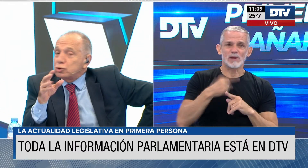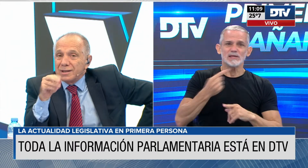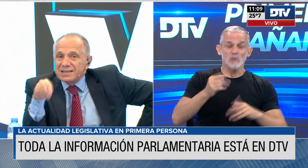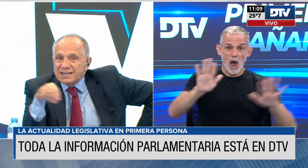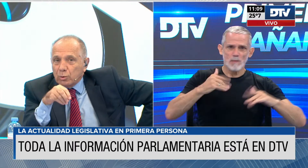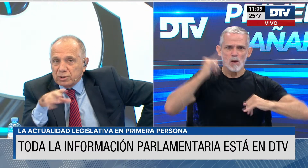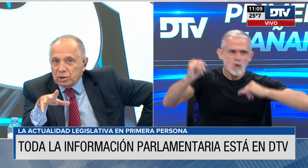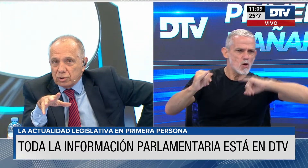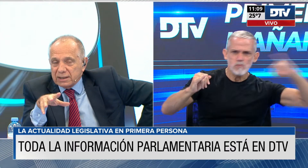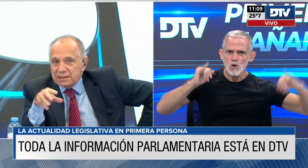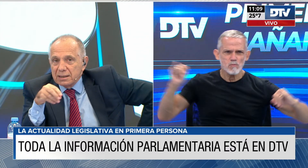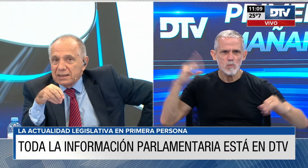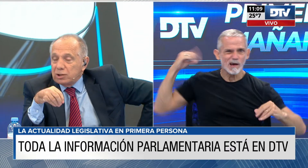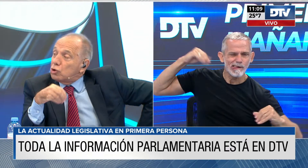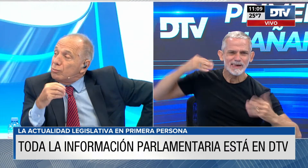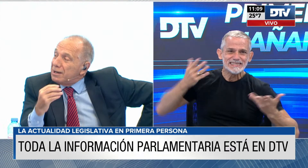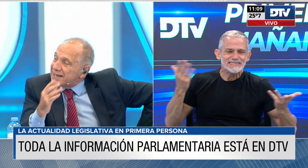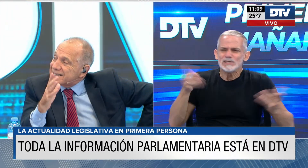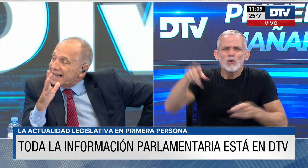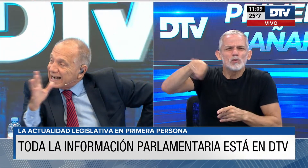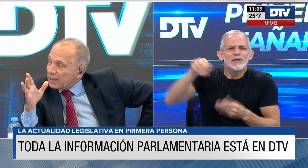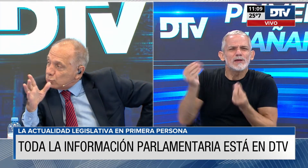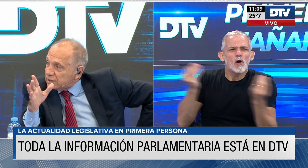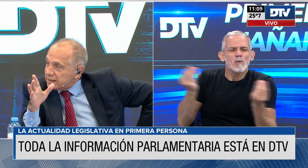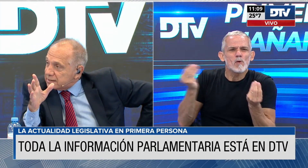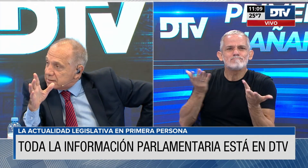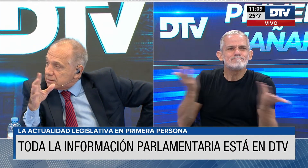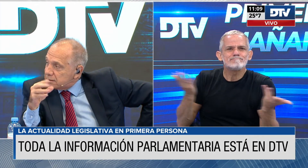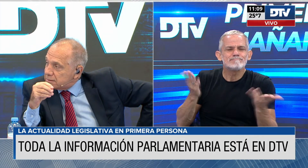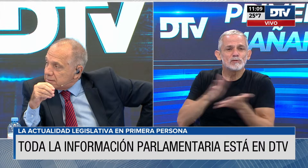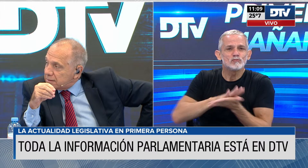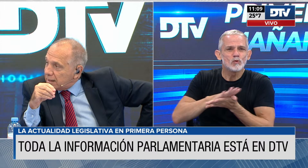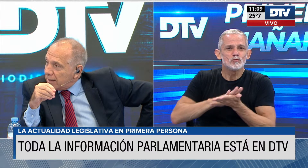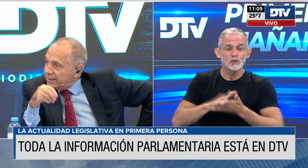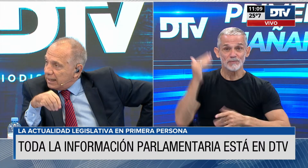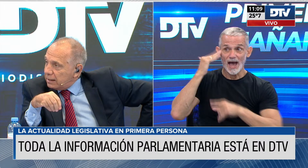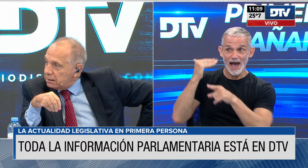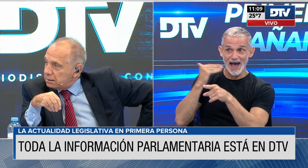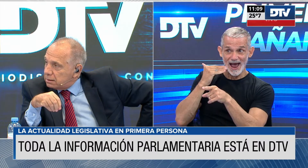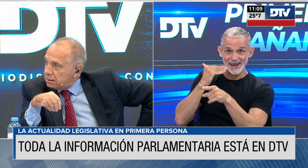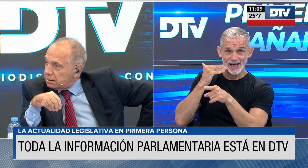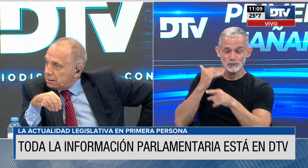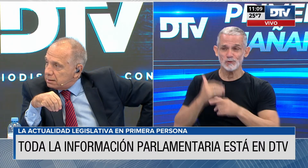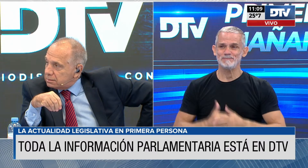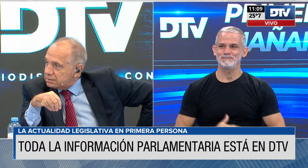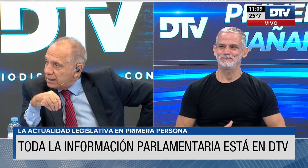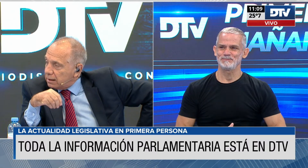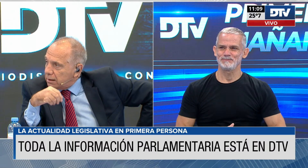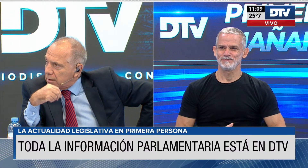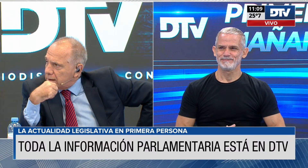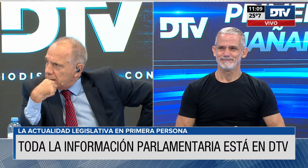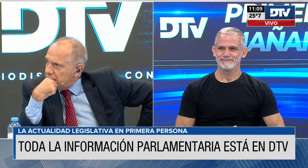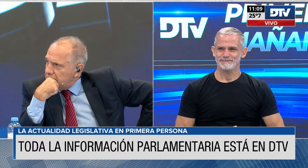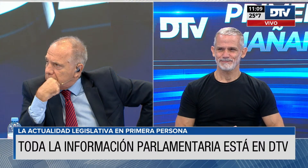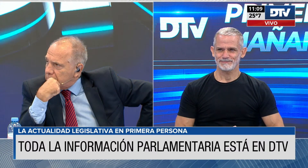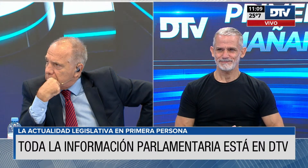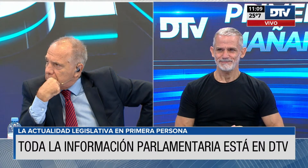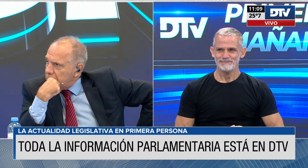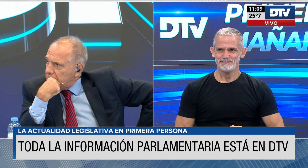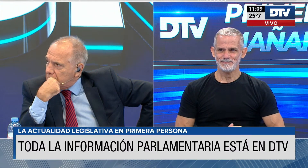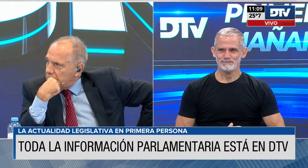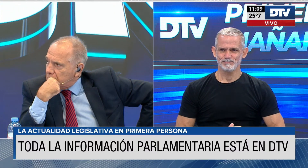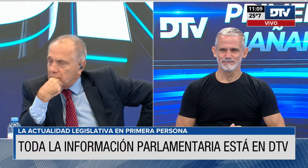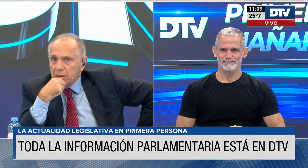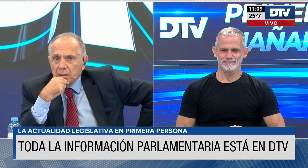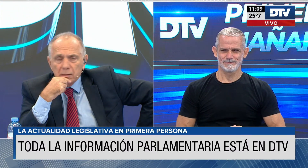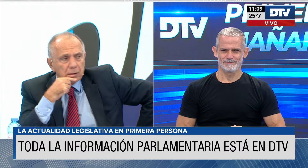digo, todas esas cuestiones, digo, ¿cómo la van a zanjar ustedes? ¿Ale? A ver, Ale. Sí. Sí,